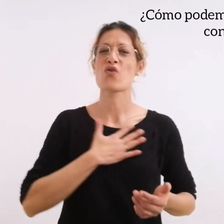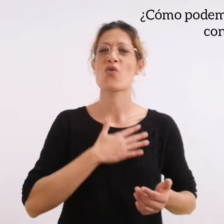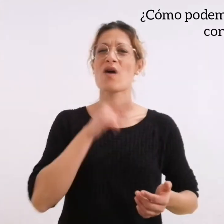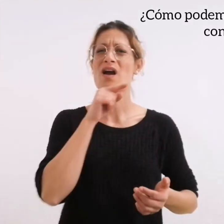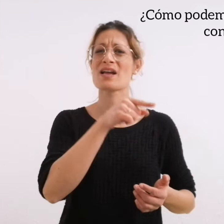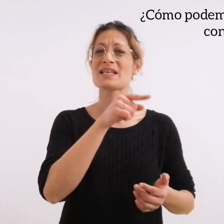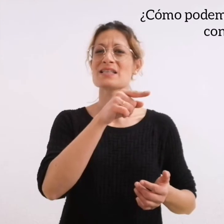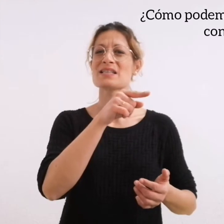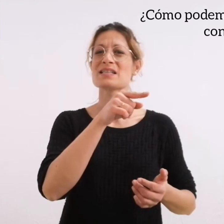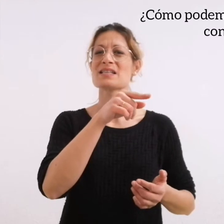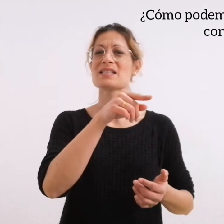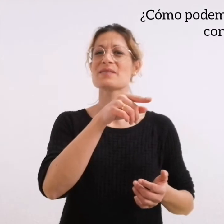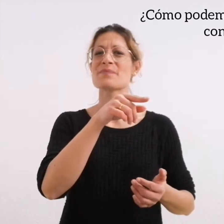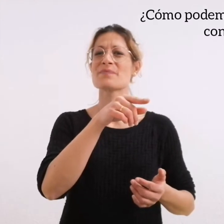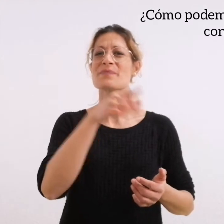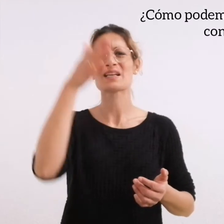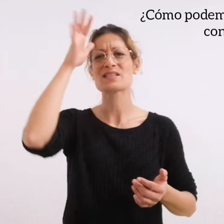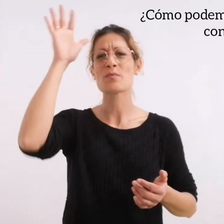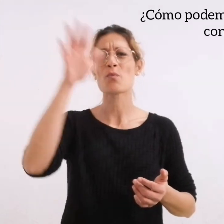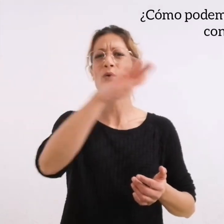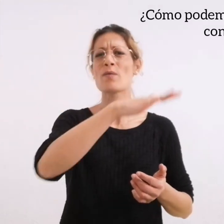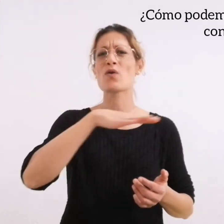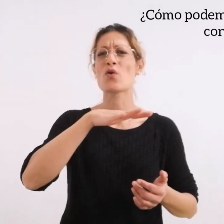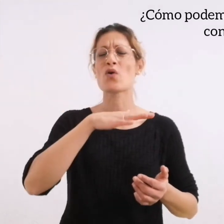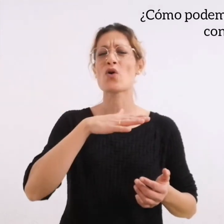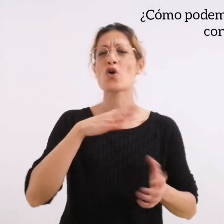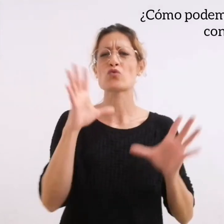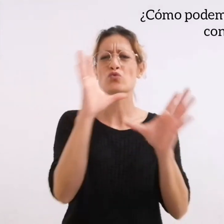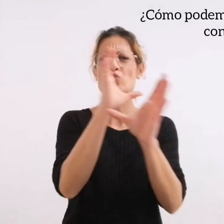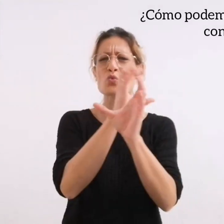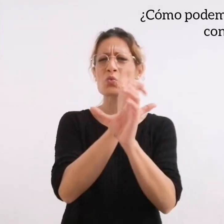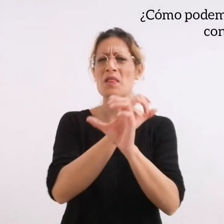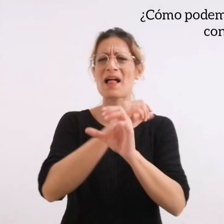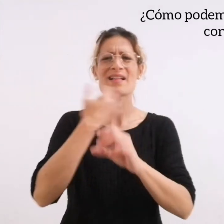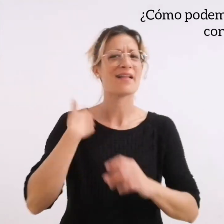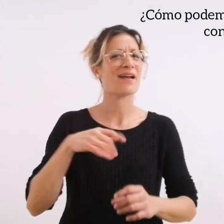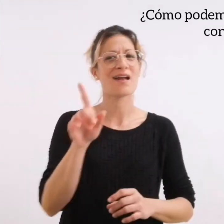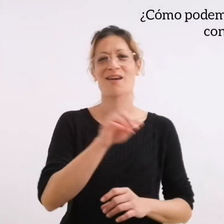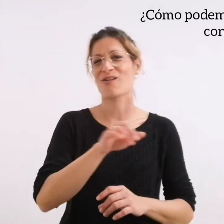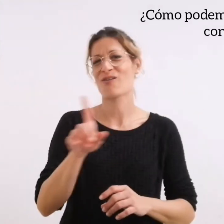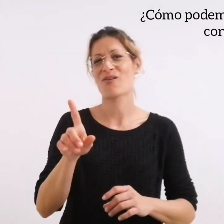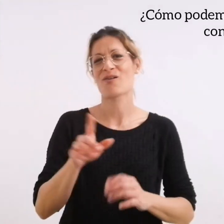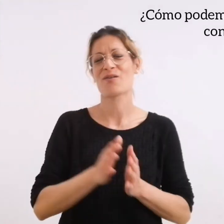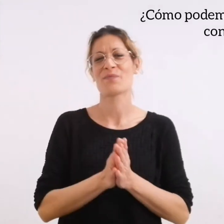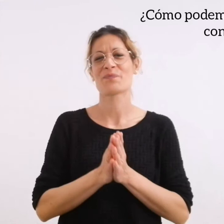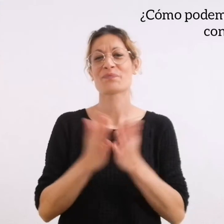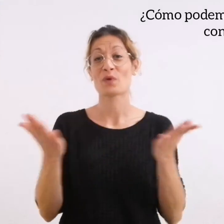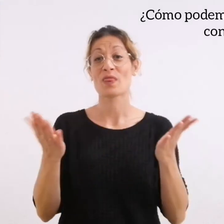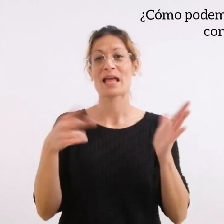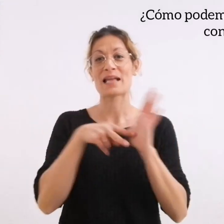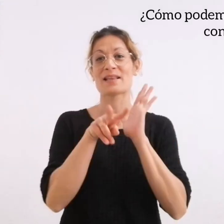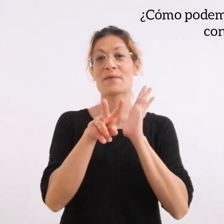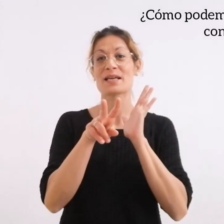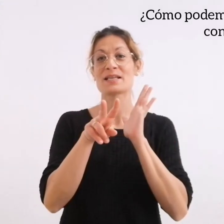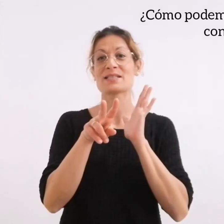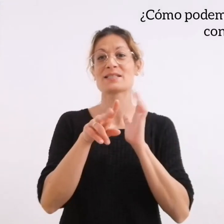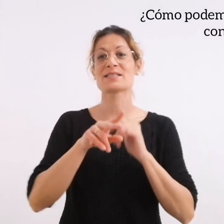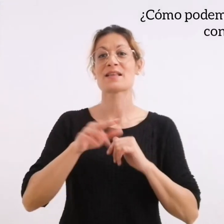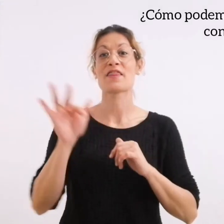gozo. Ese es el poder del Evangelio. Entonces Dios, a través de Felipe, de una persona llena del Espíritu Santo, de una persona que tenía